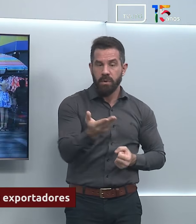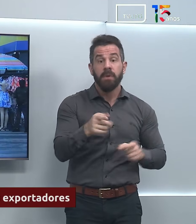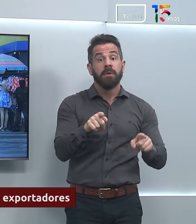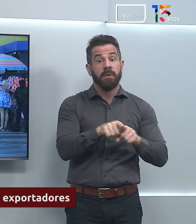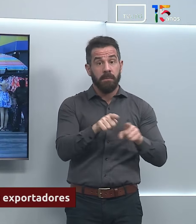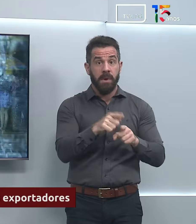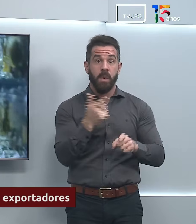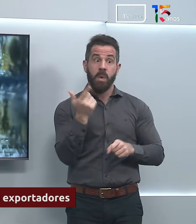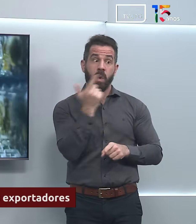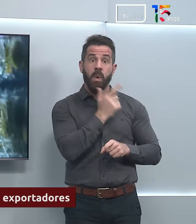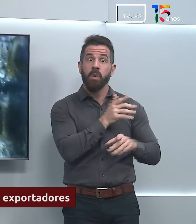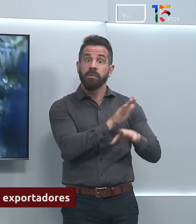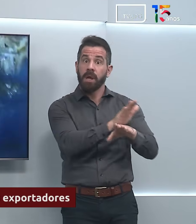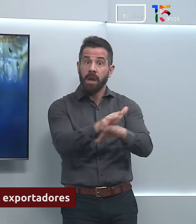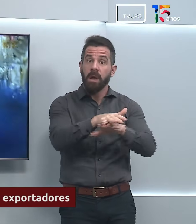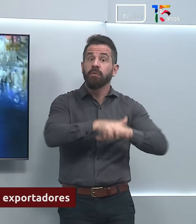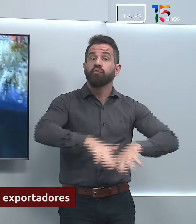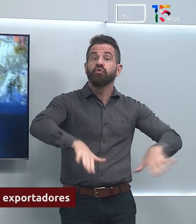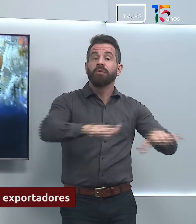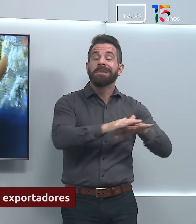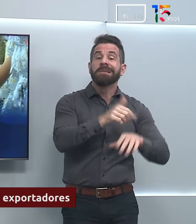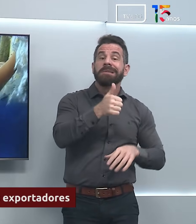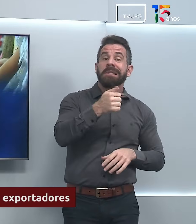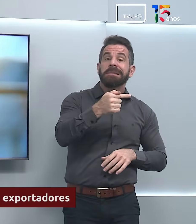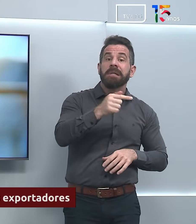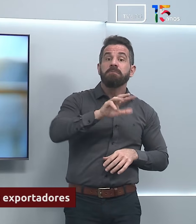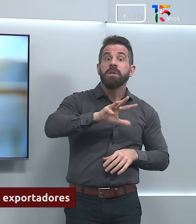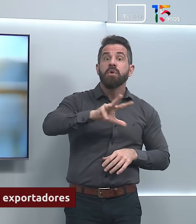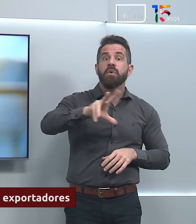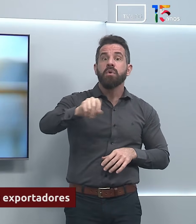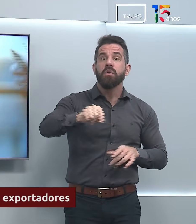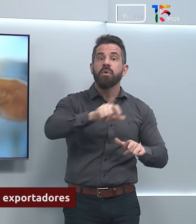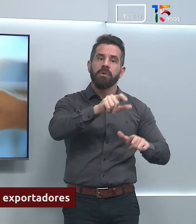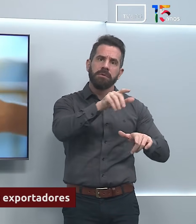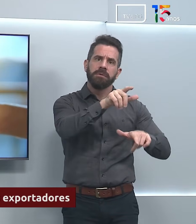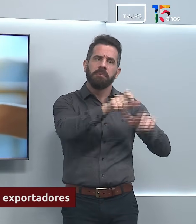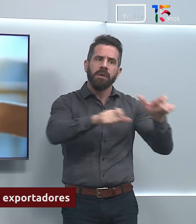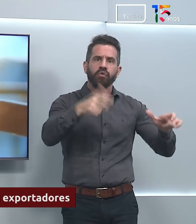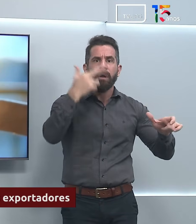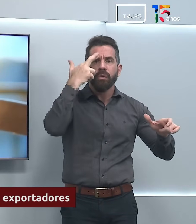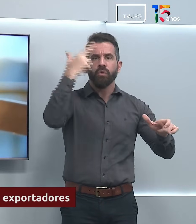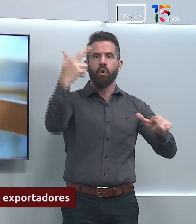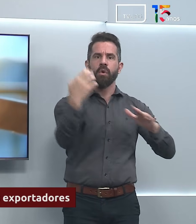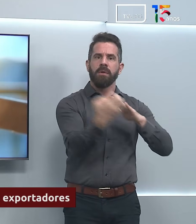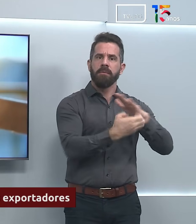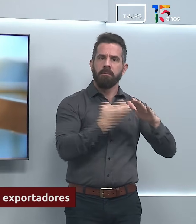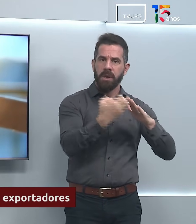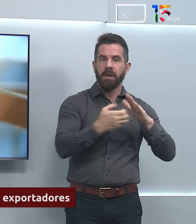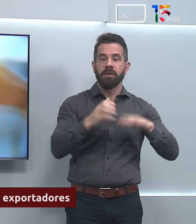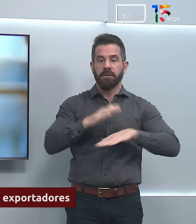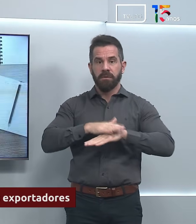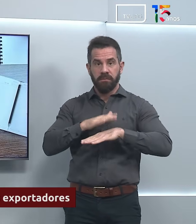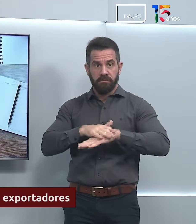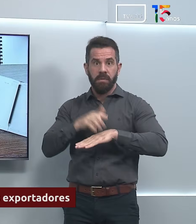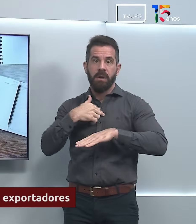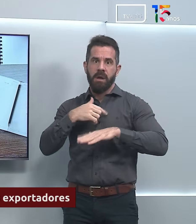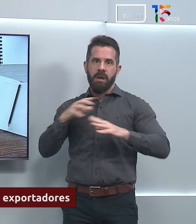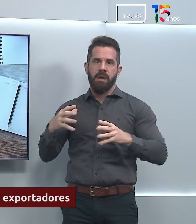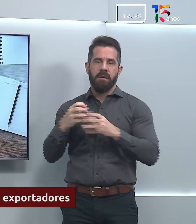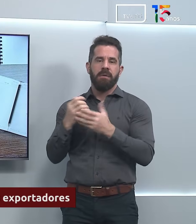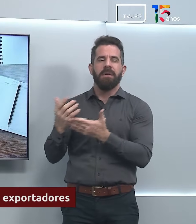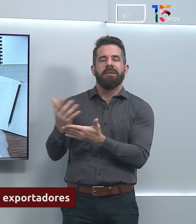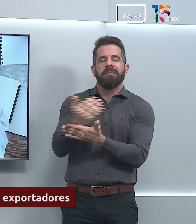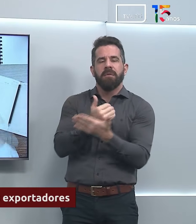mais de 17 milhões de microempreendedores individuais. Ainda de acordo com o Ministério do Desenvolvimento, Indústria e